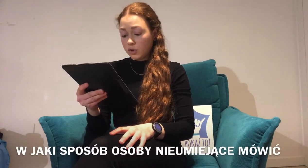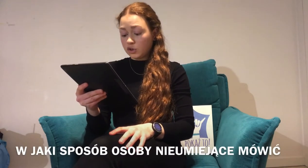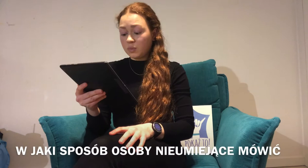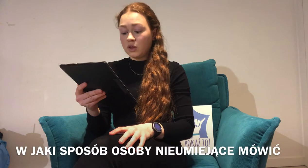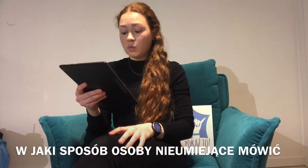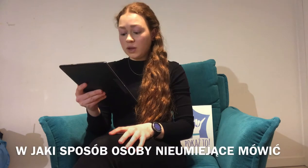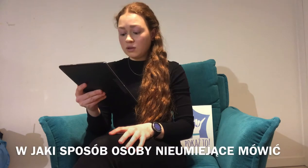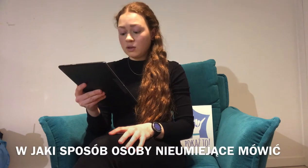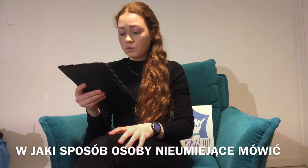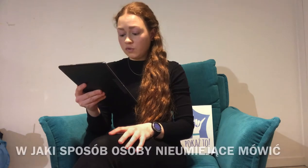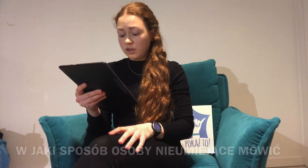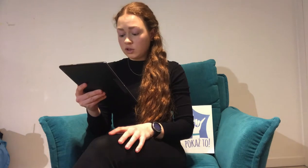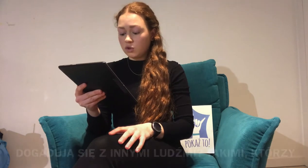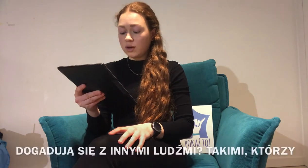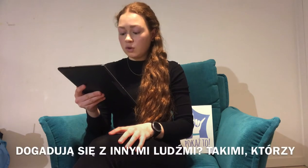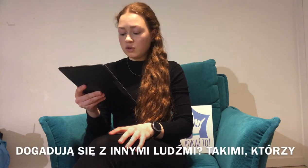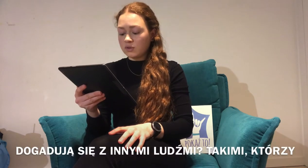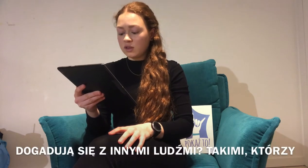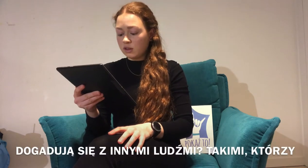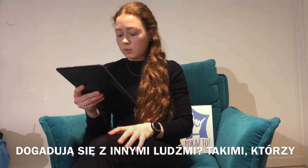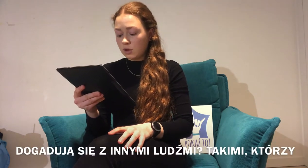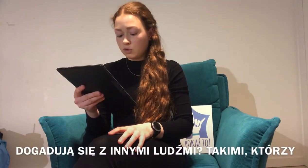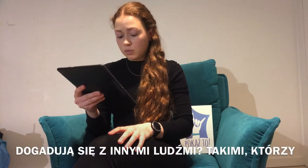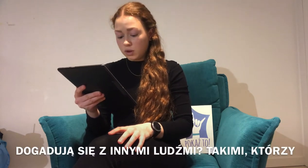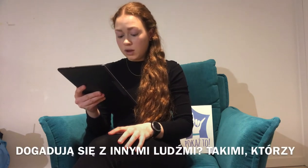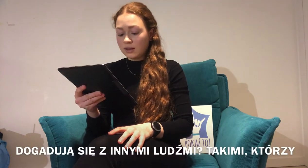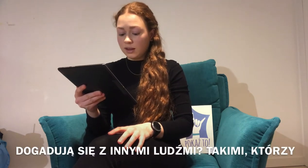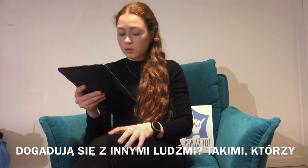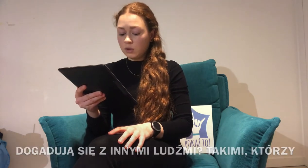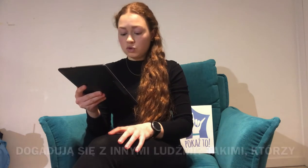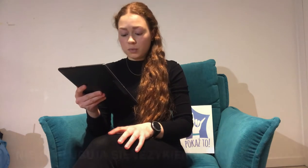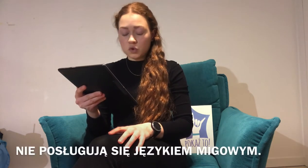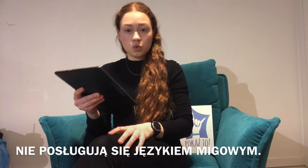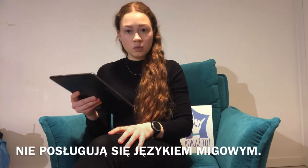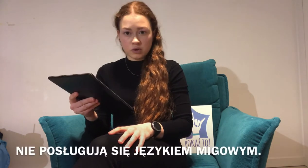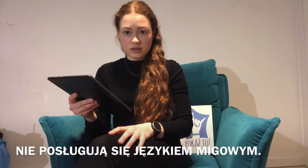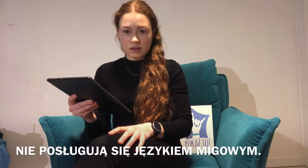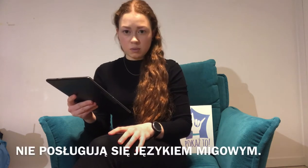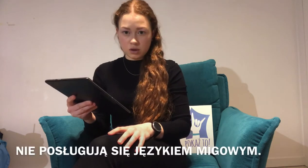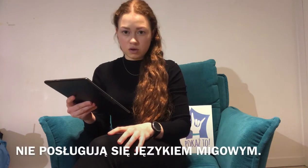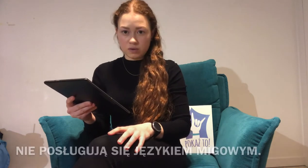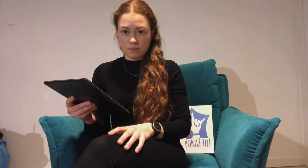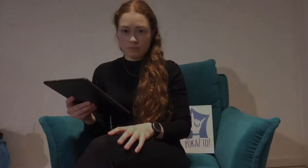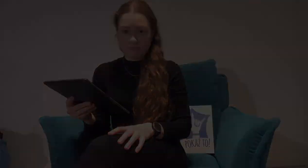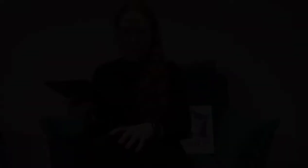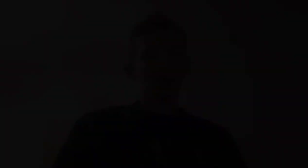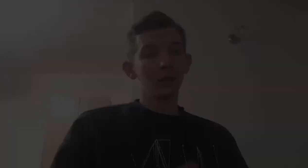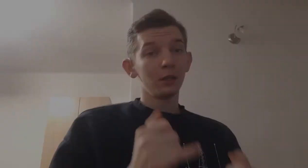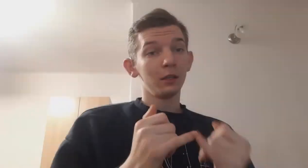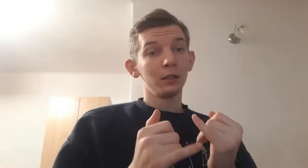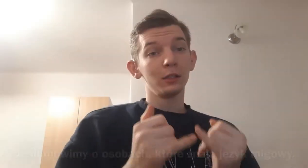osoby nieumiejące mówić dogadują się z innymi ludźmi, takimi, którzy nie posługują się językiem migowym?